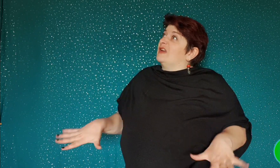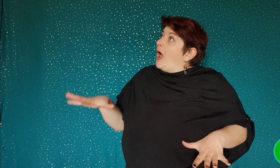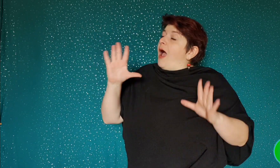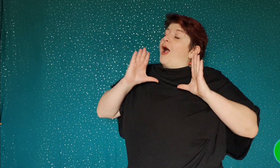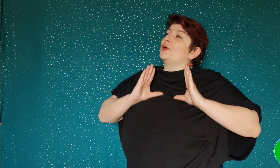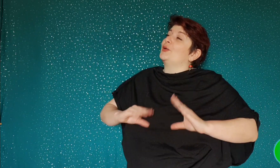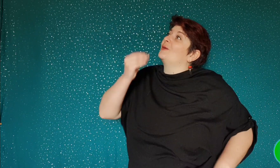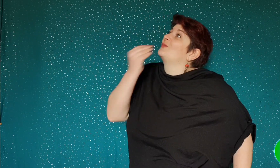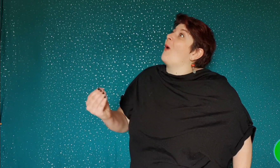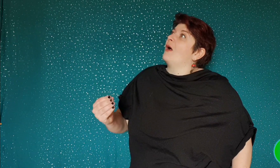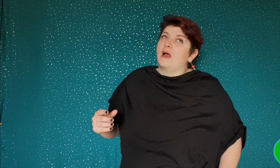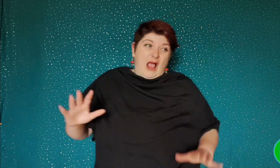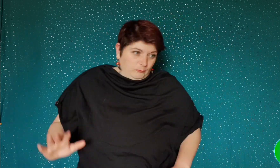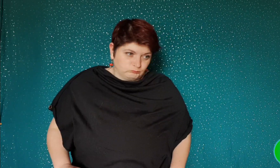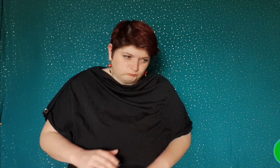Ça allait mieux après, dit Louis.